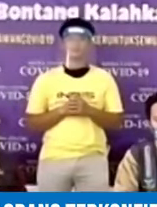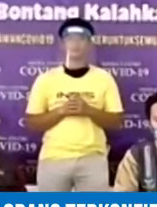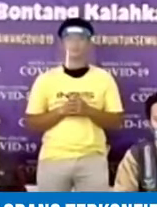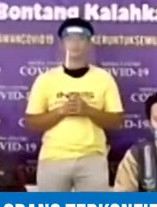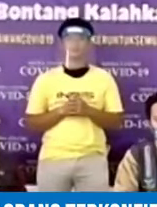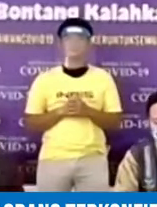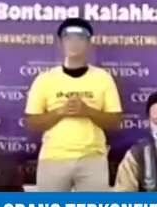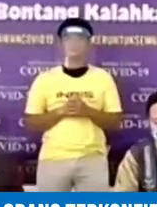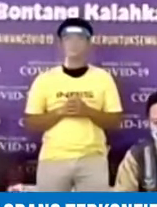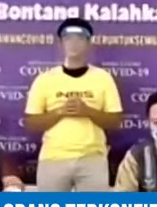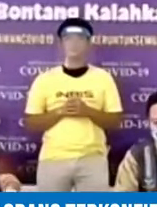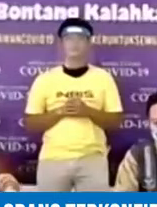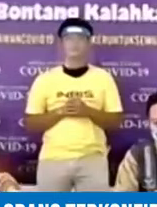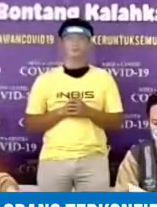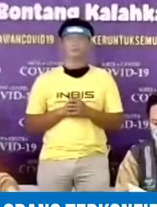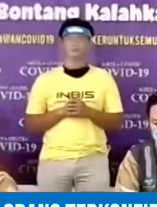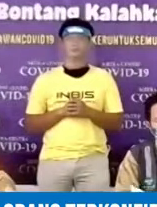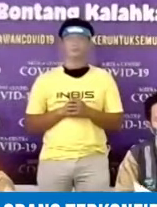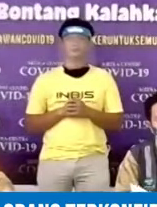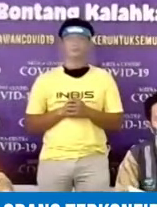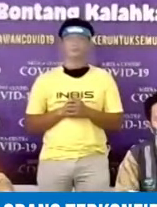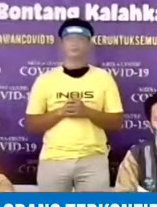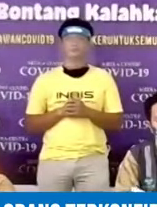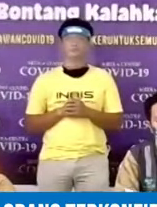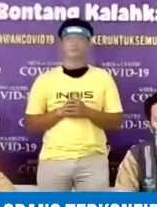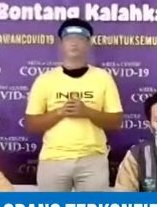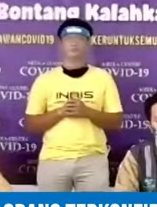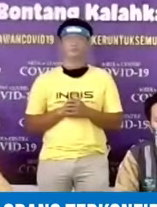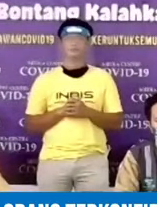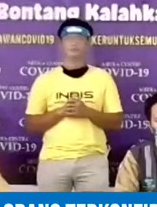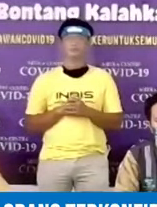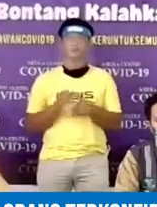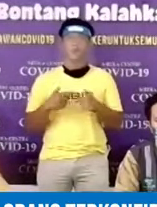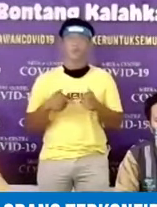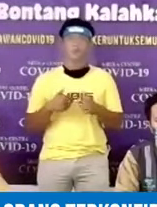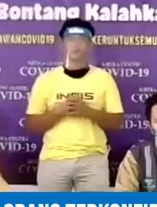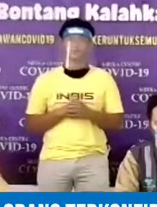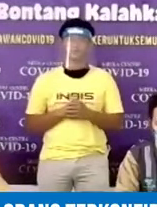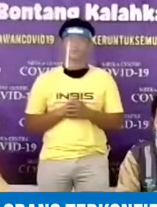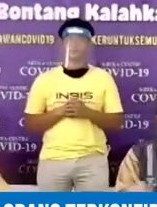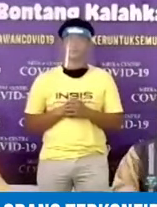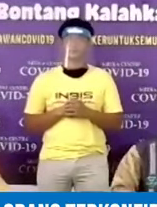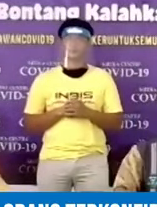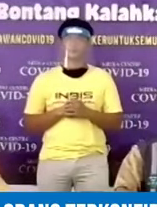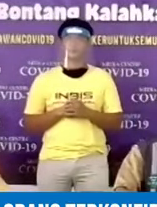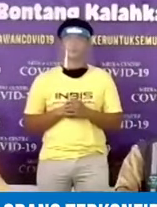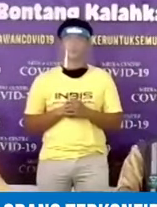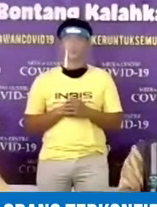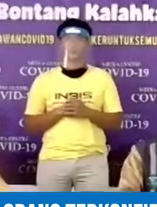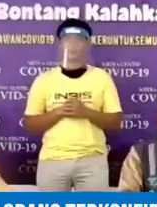terima kasih kaltimpost.co.id kami persilahkan rekan jurnalis lainnya